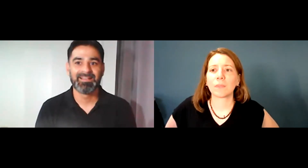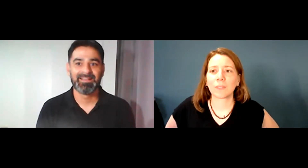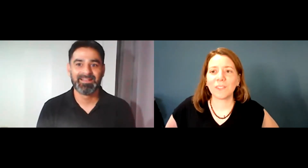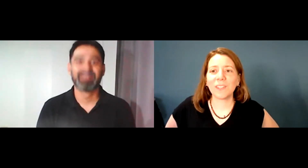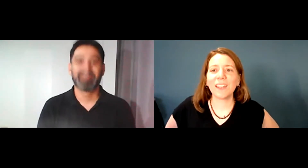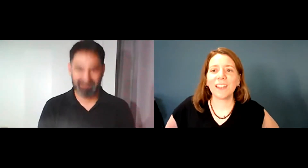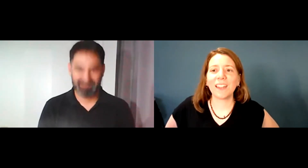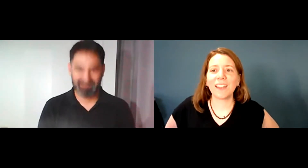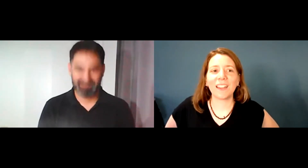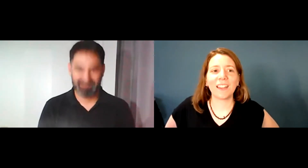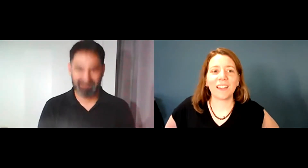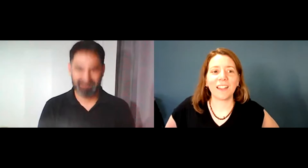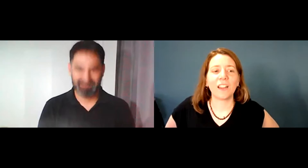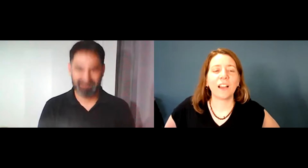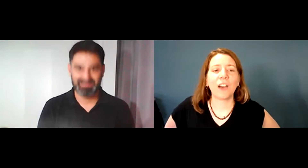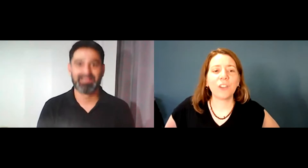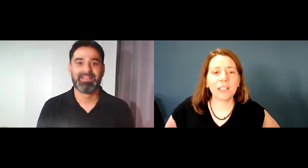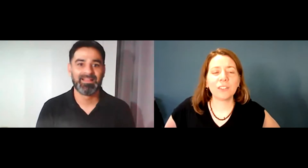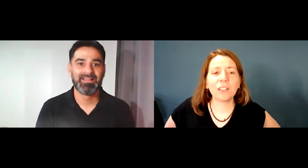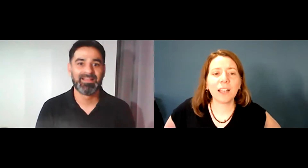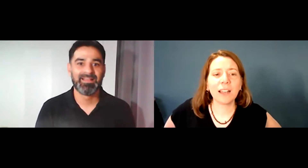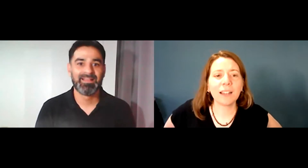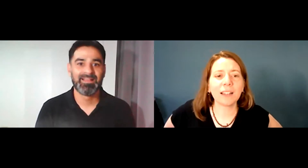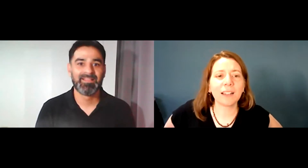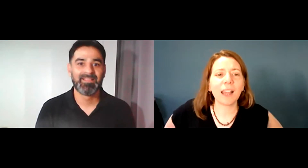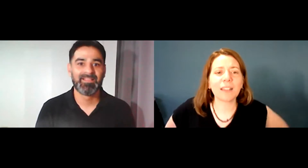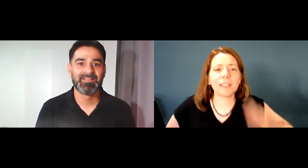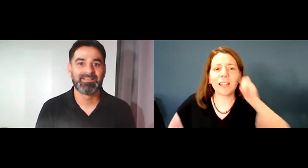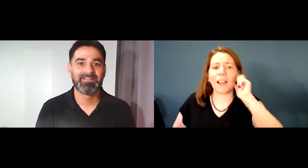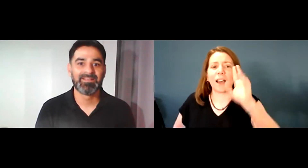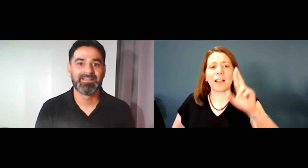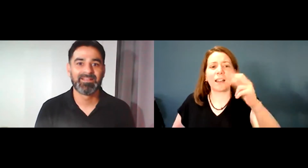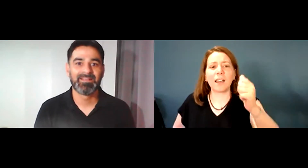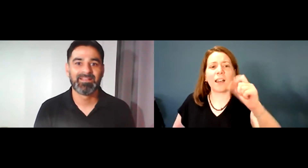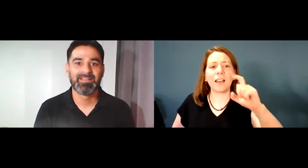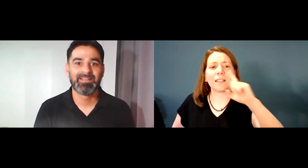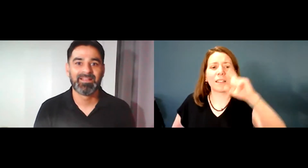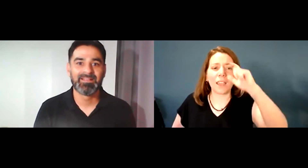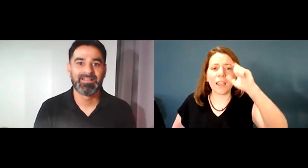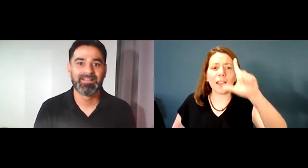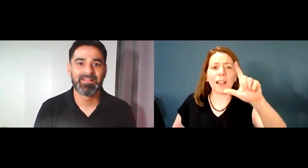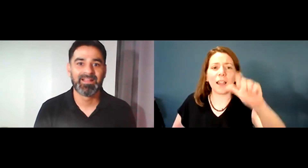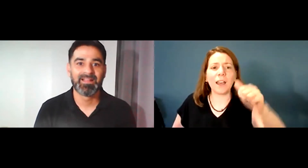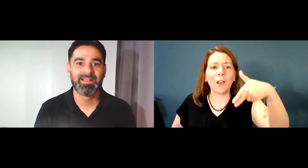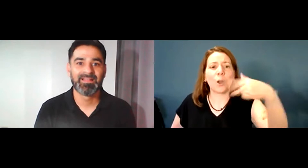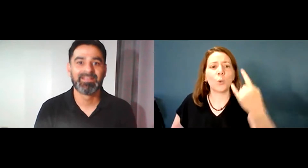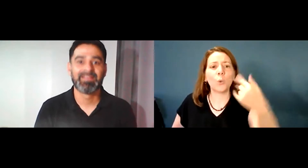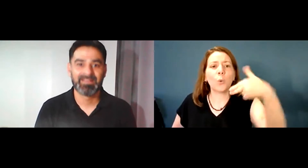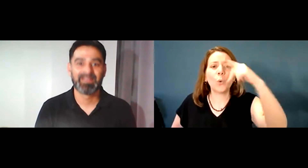Muy bien. Ahora le toca Graciela. Graciela